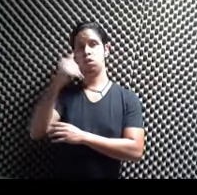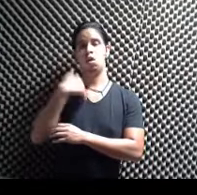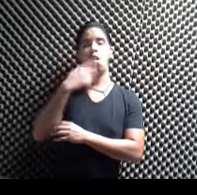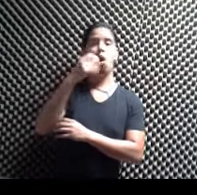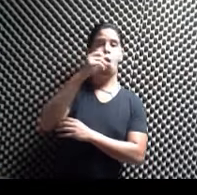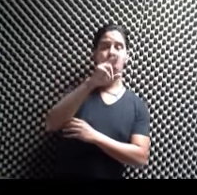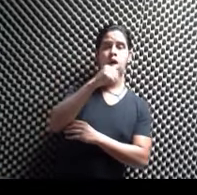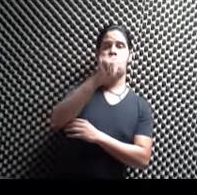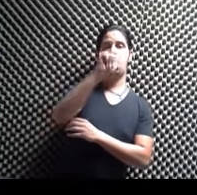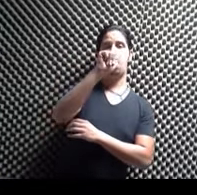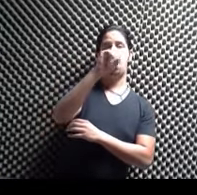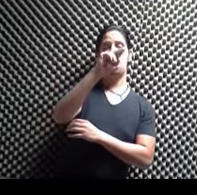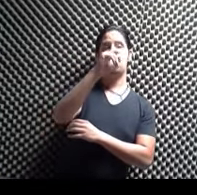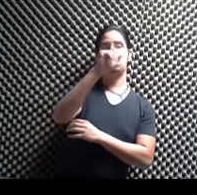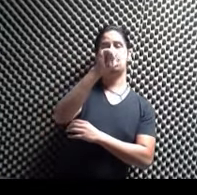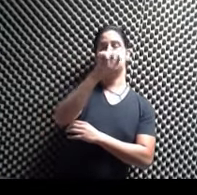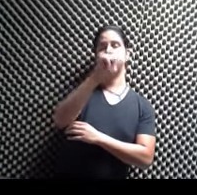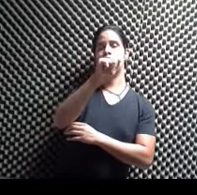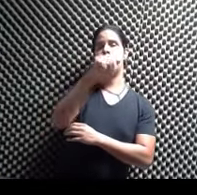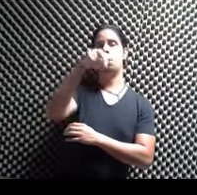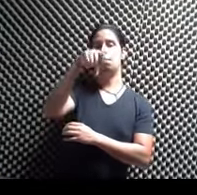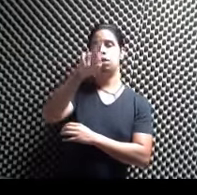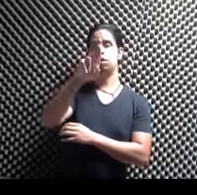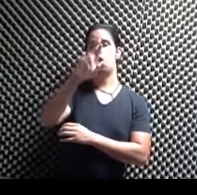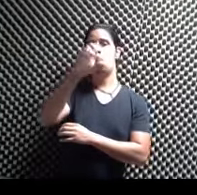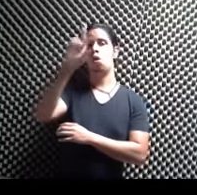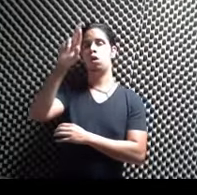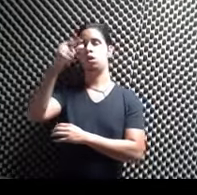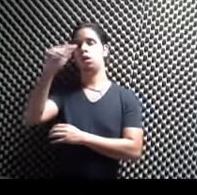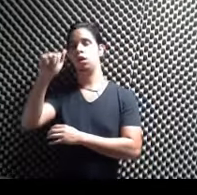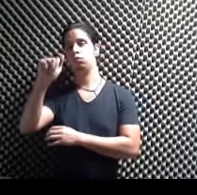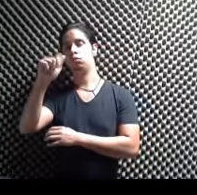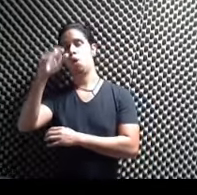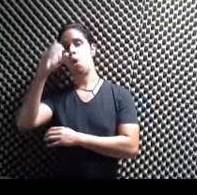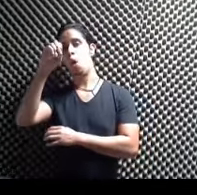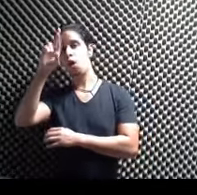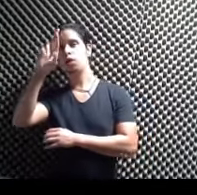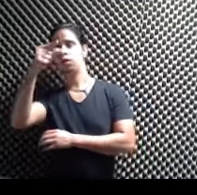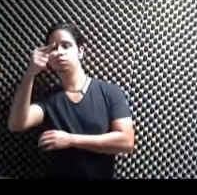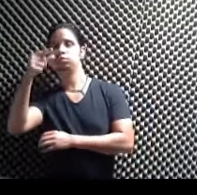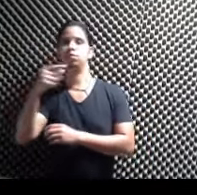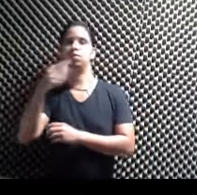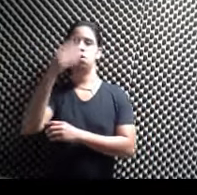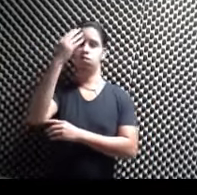andanzapr.org. Porque la danza es para todos. ¿Viste? Y para como Cinefiesta.